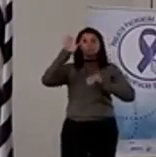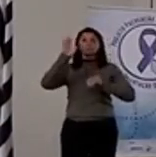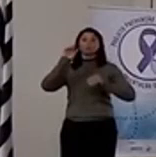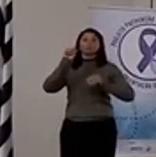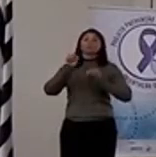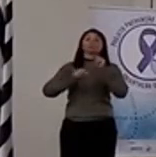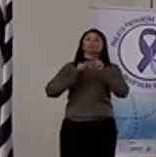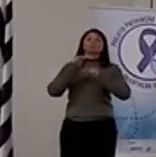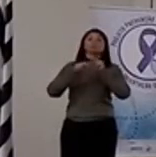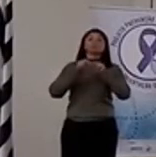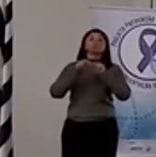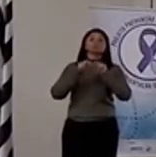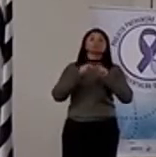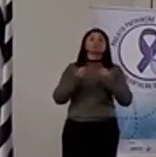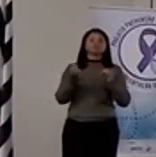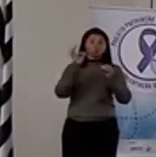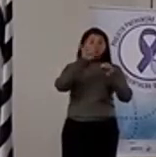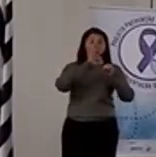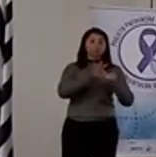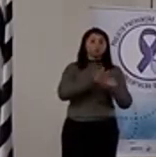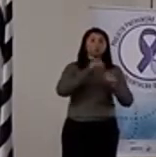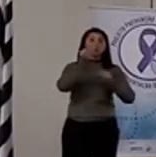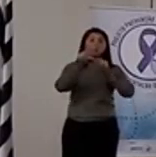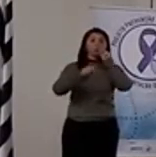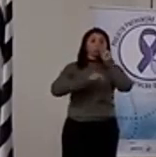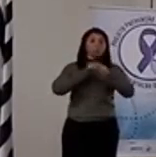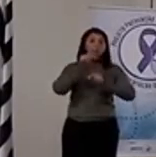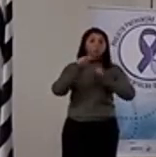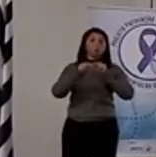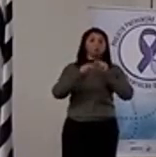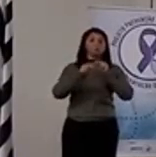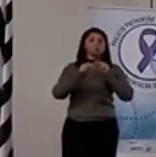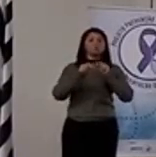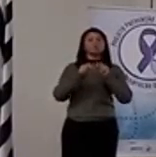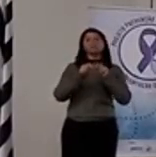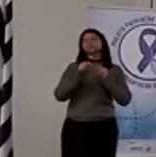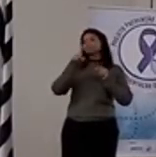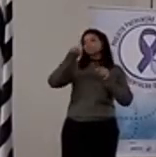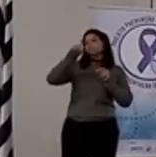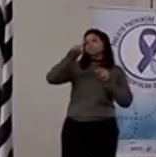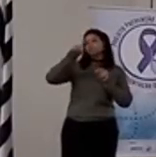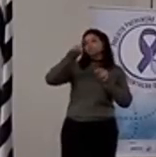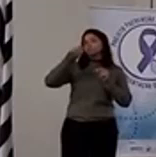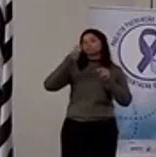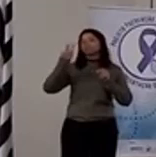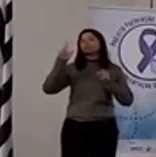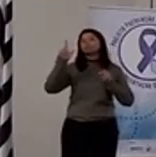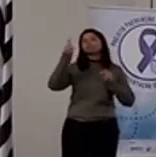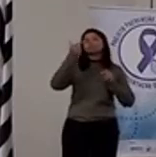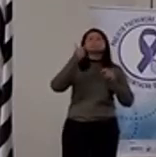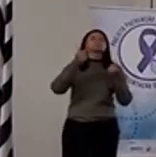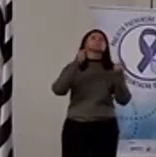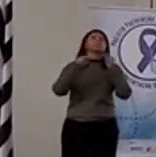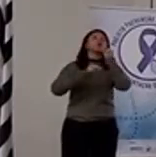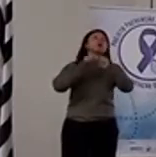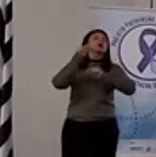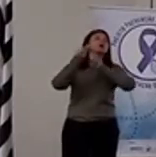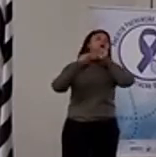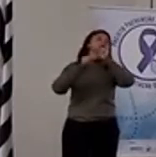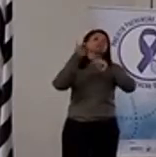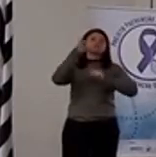fertilização in vitro, e não é coberta pelos convênios. Mas seria a única maneira de você, digamos, prevenir aquela doença de acontecer de